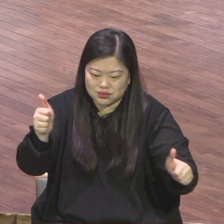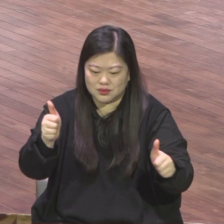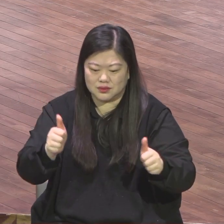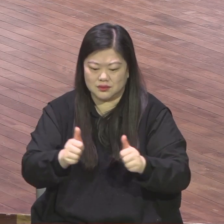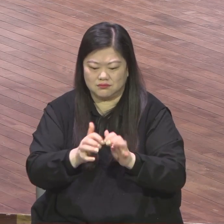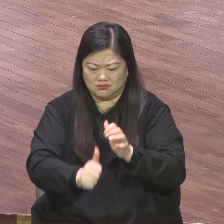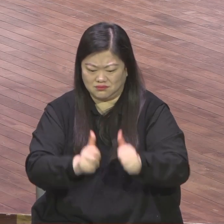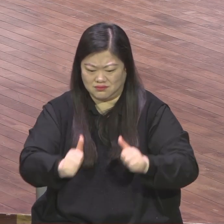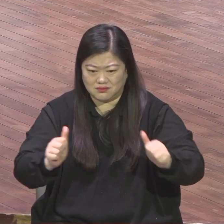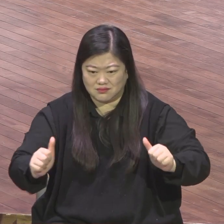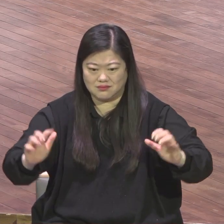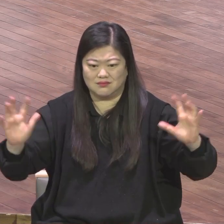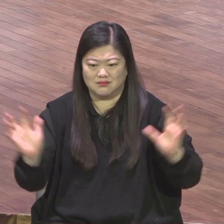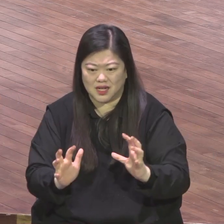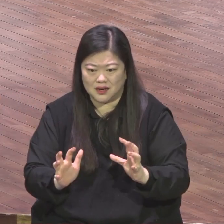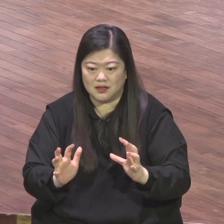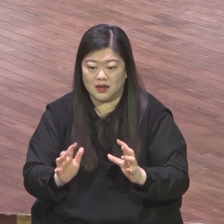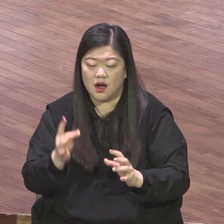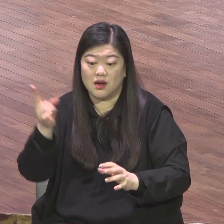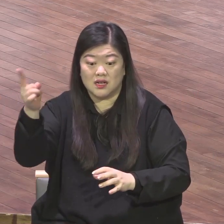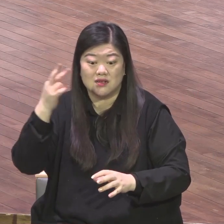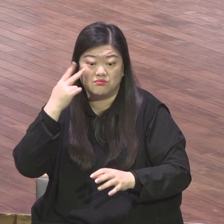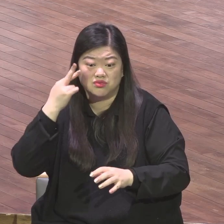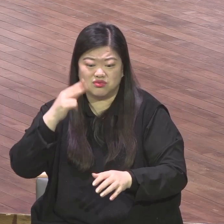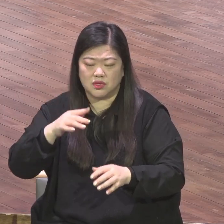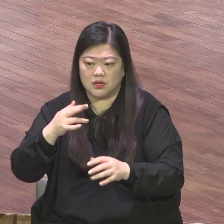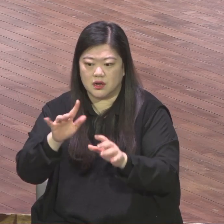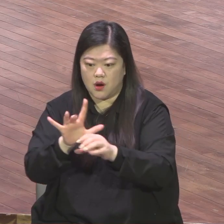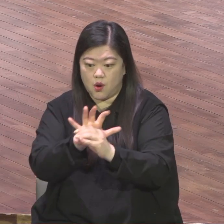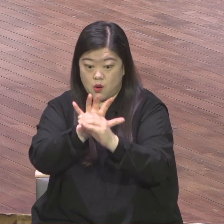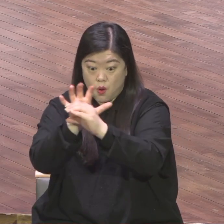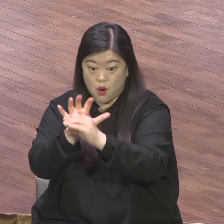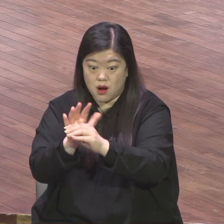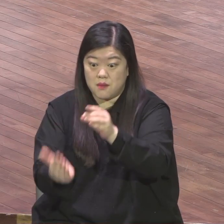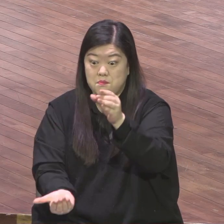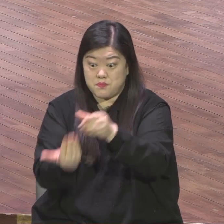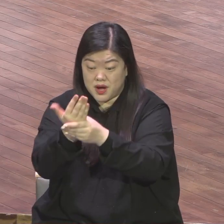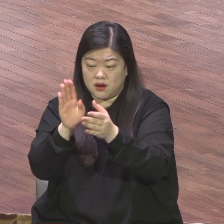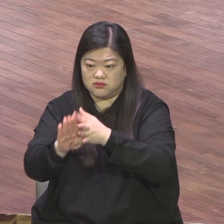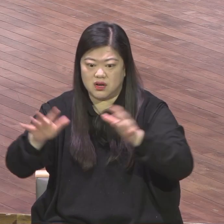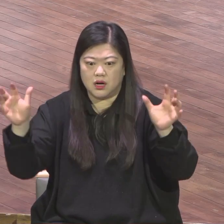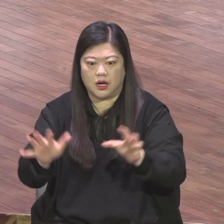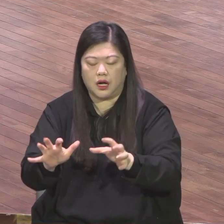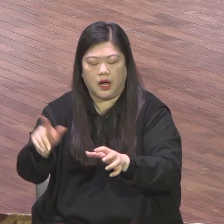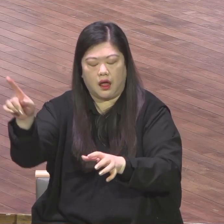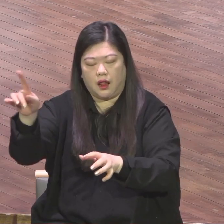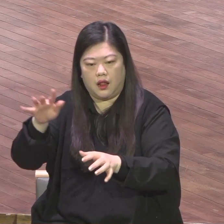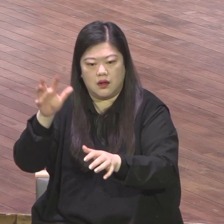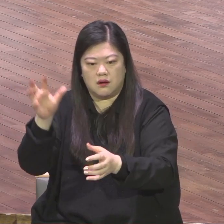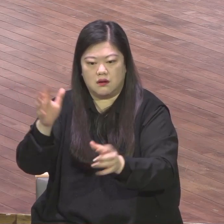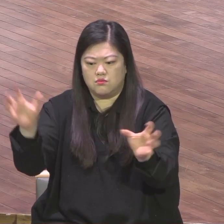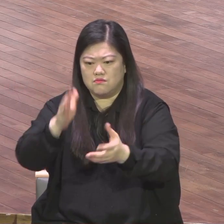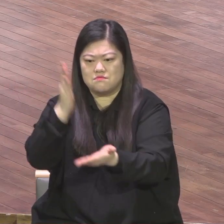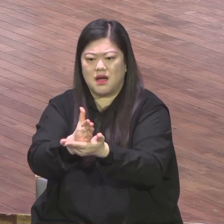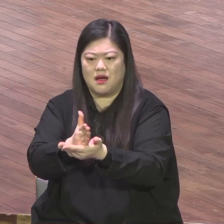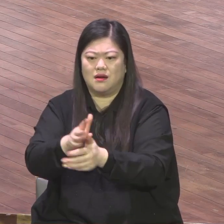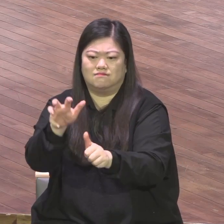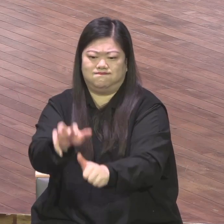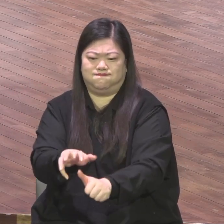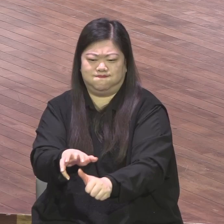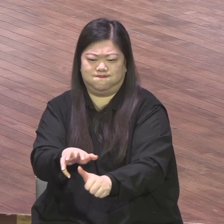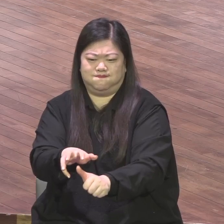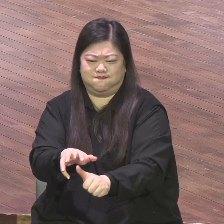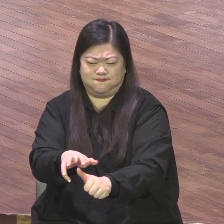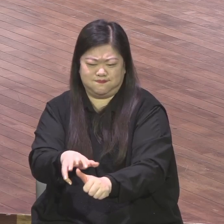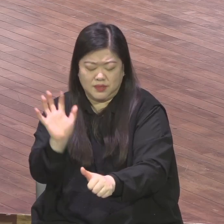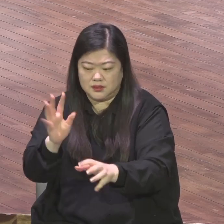학생처장 코로나 팬데믹 이후에 그렇게 오랜만에 한 자리에서 향후 알류가 나갈